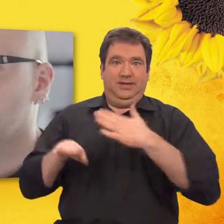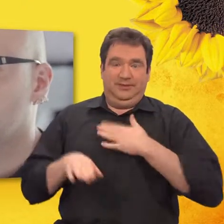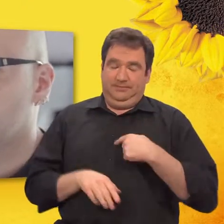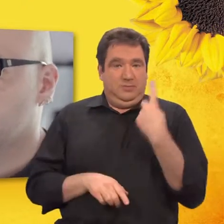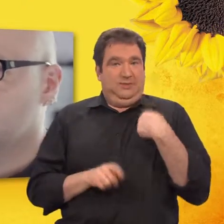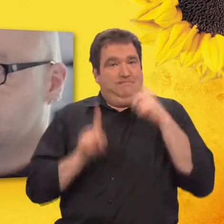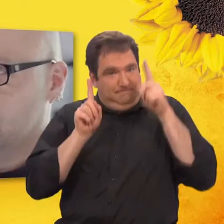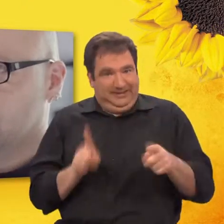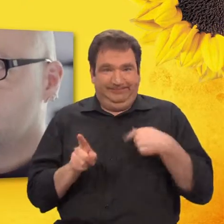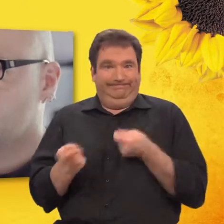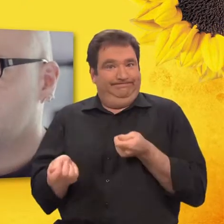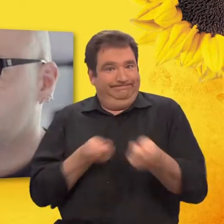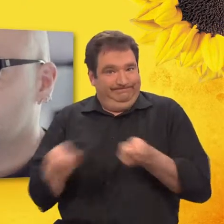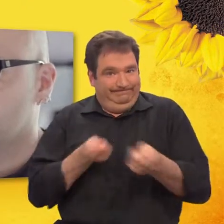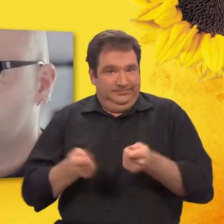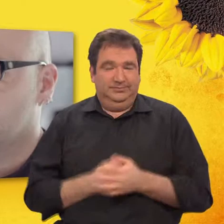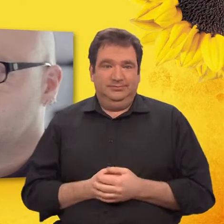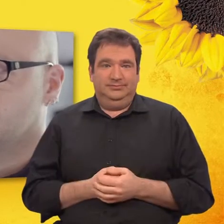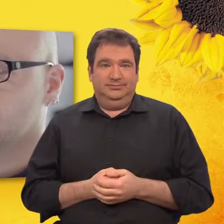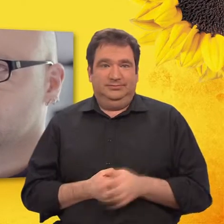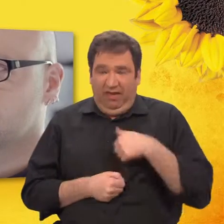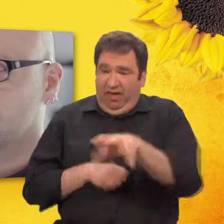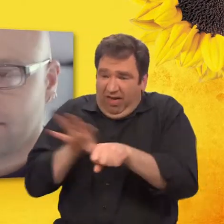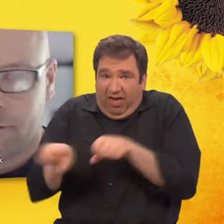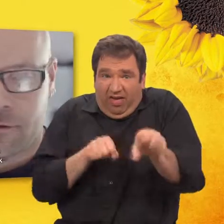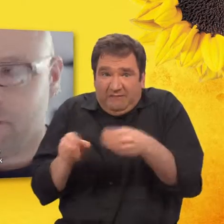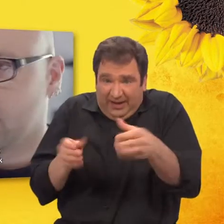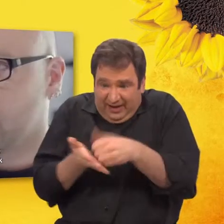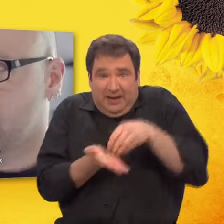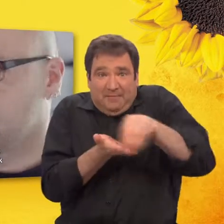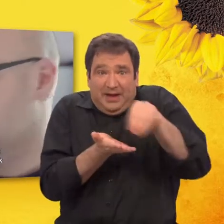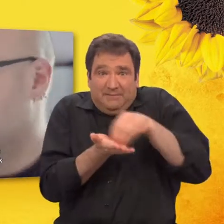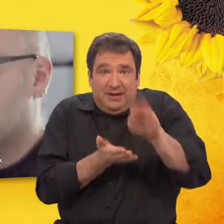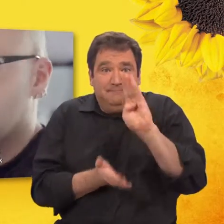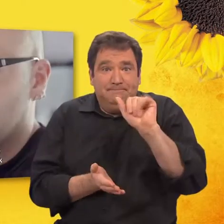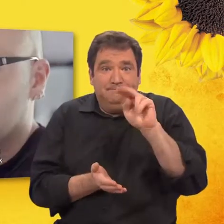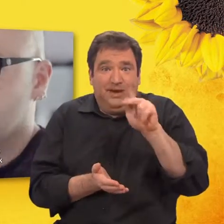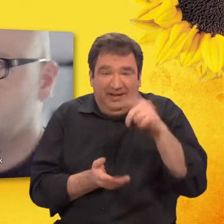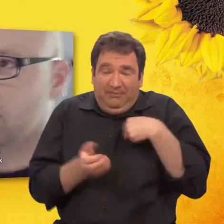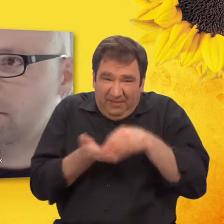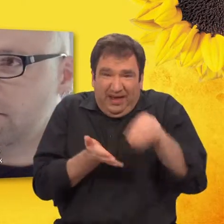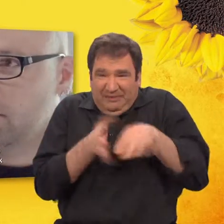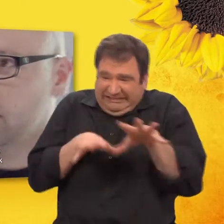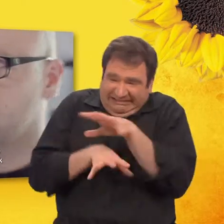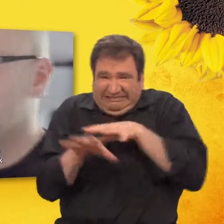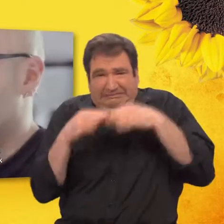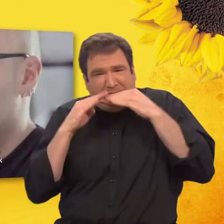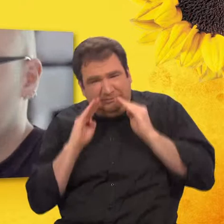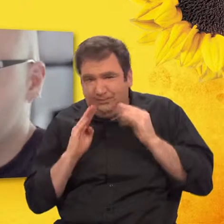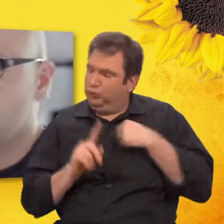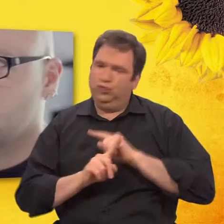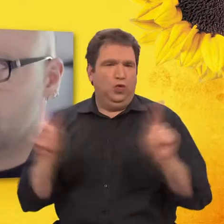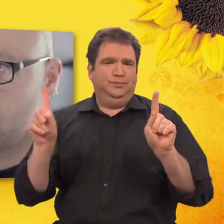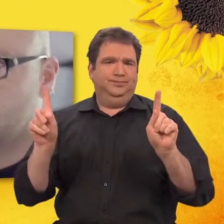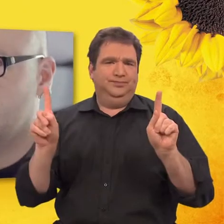tengo que apechugar con esto, ¿no? Ya era cogerlo de aquí para dárselo al banco, cogerlo de aquí para dárselo al banco,